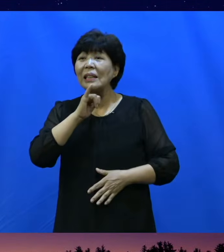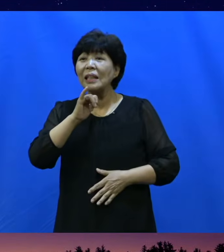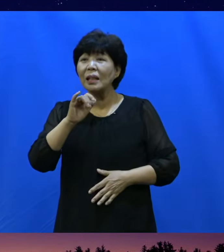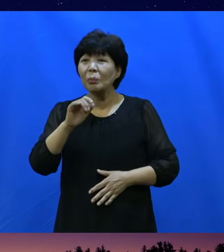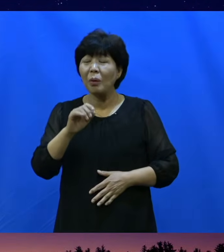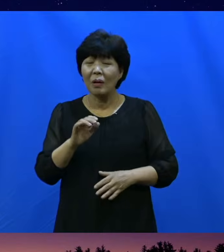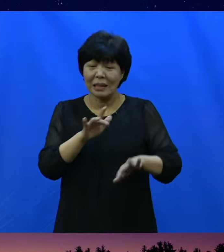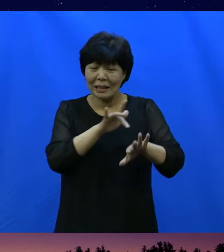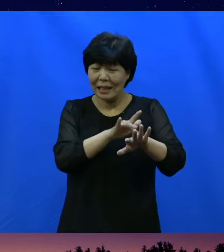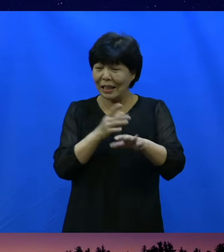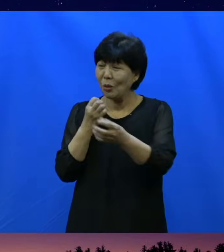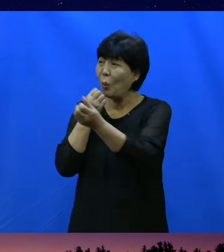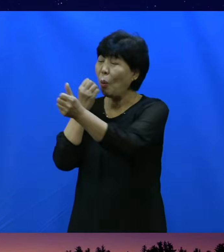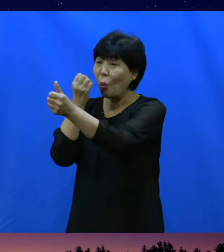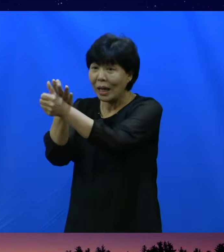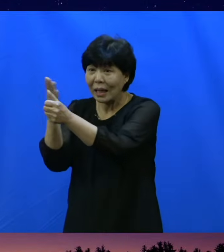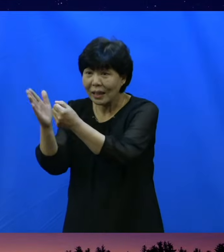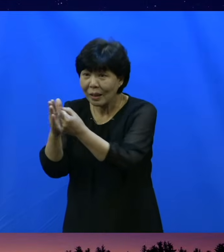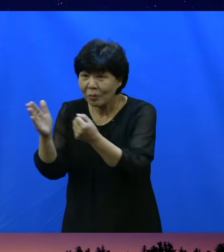때문일까?